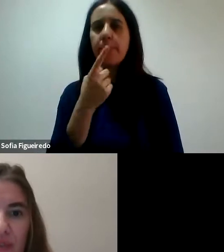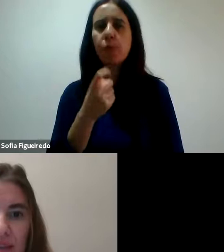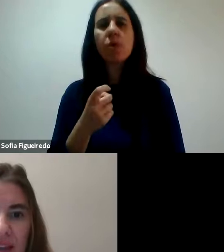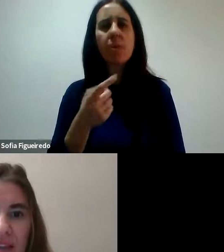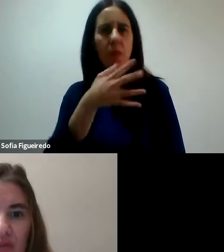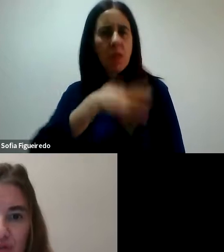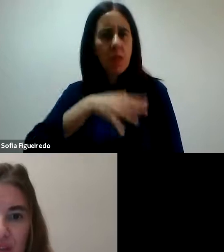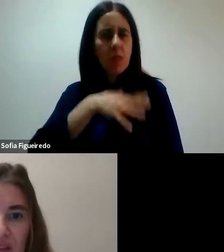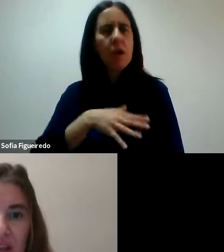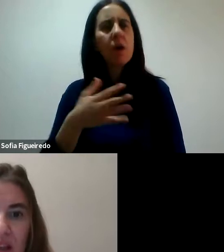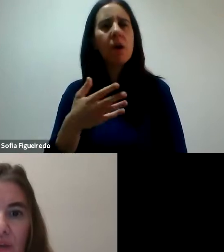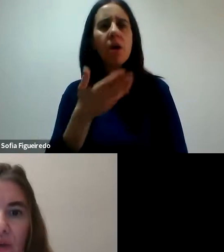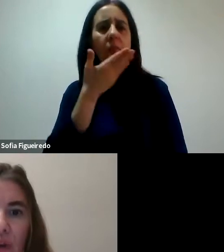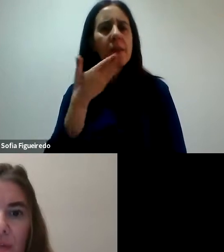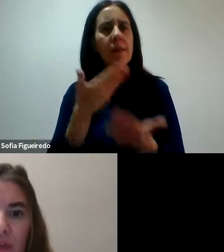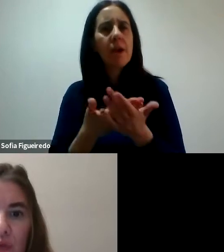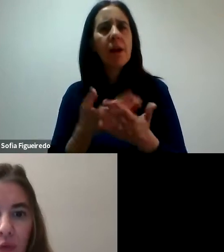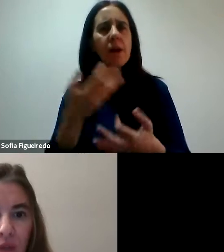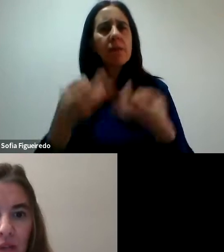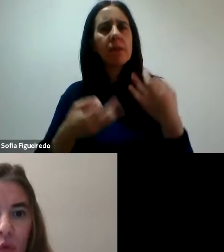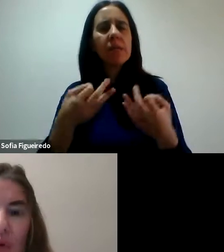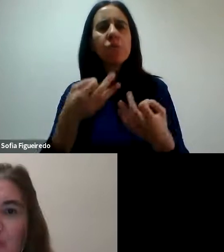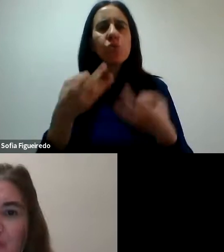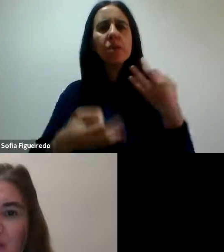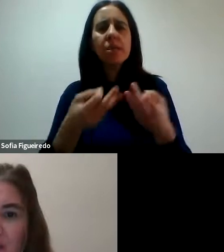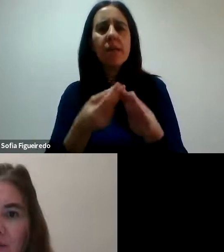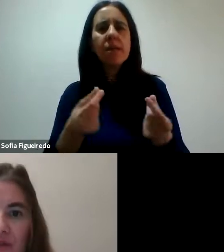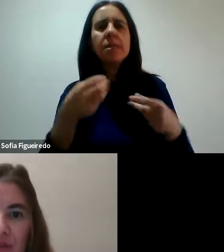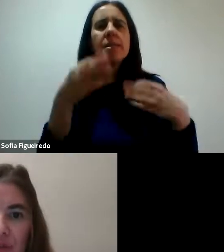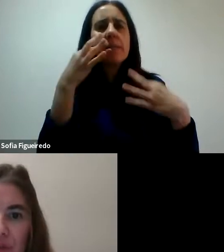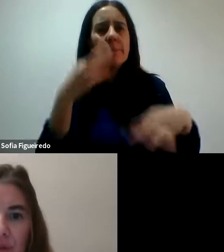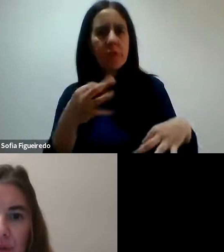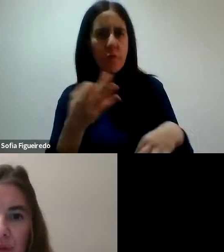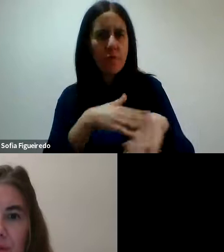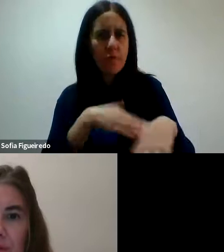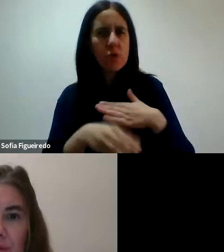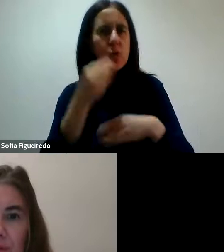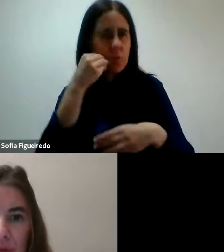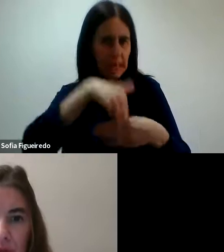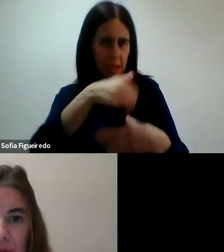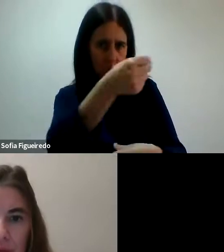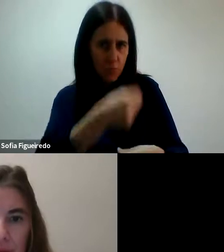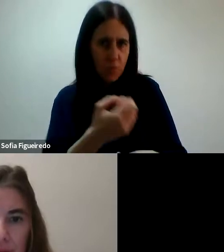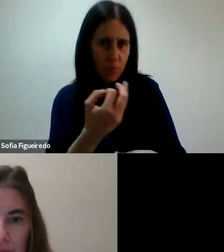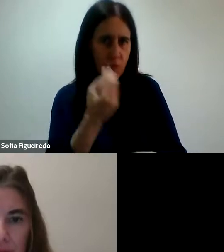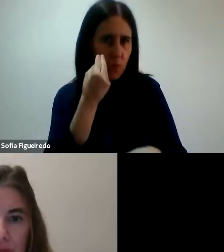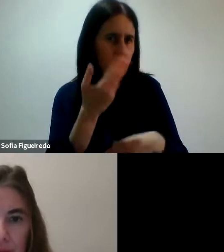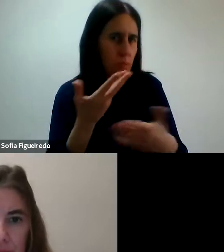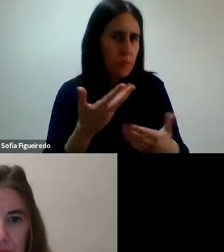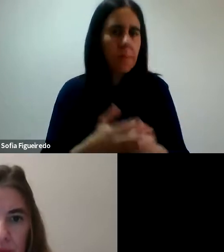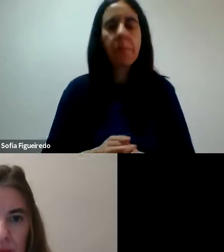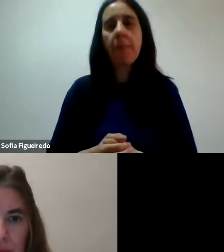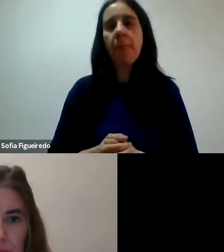linguagem utilizada na Justiça? De que forma isso foi feito? Com recursos internos? Posso explicar.